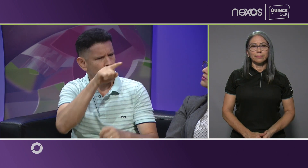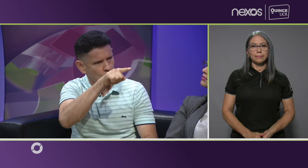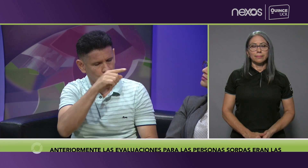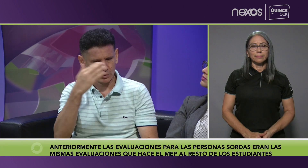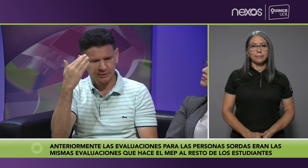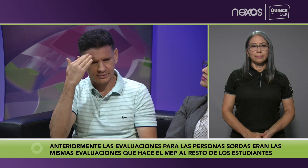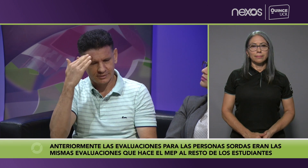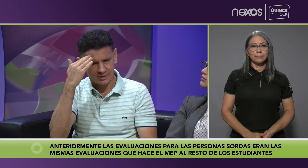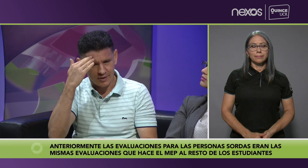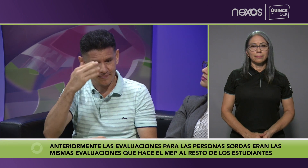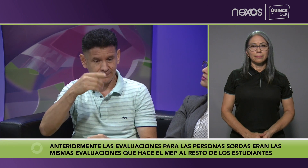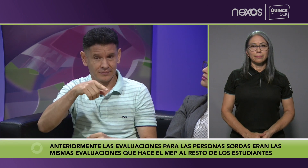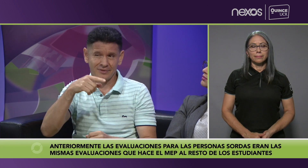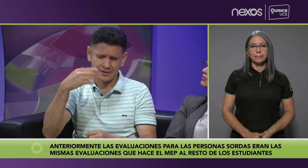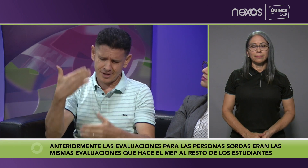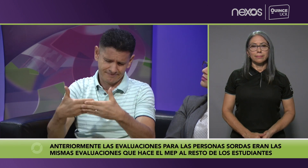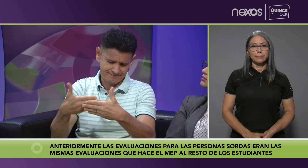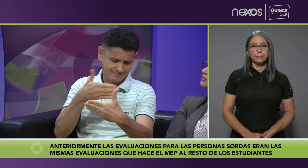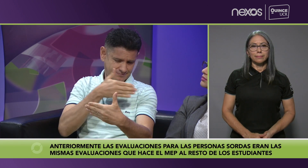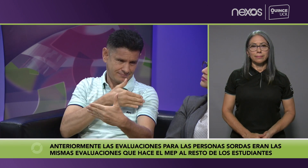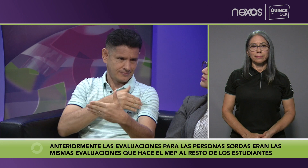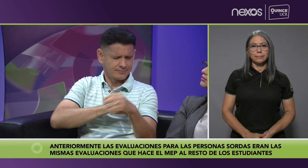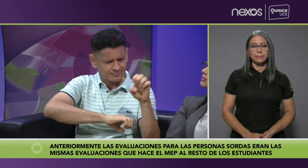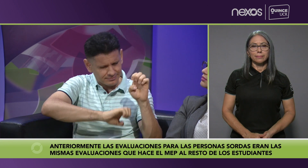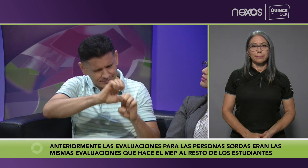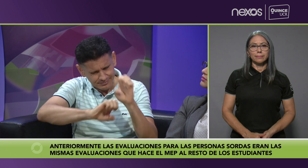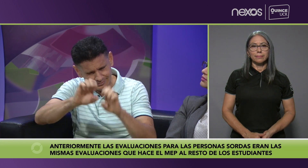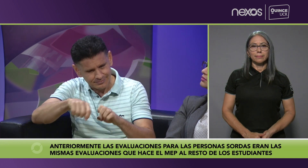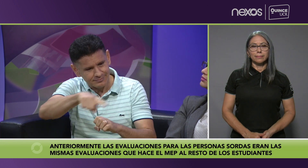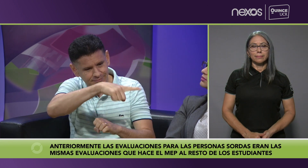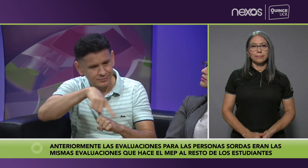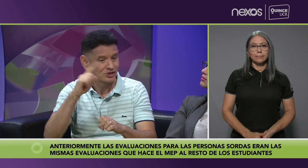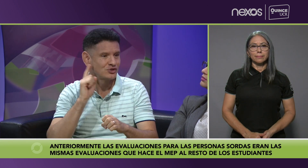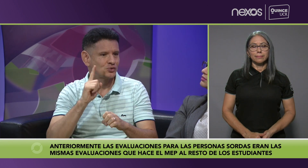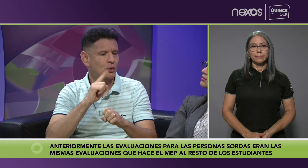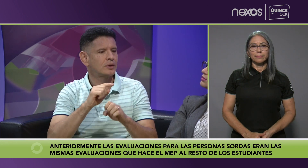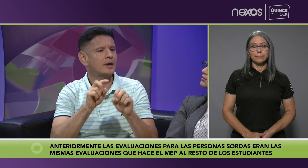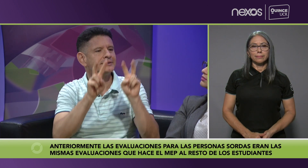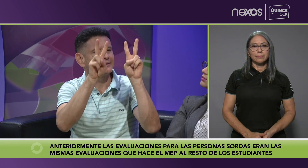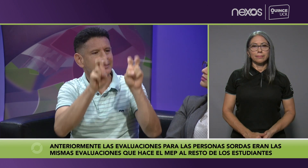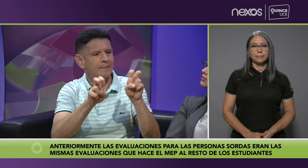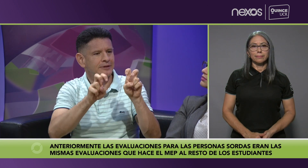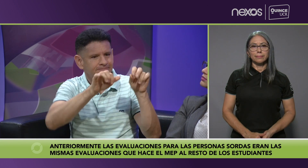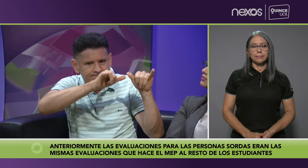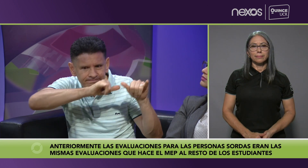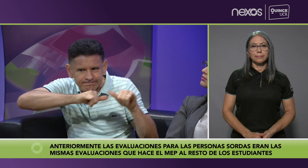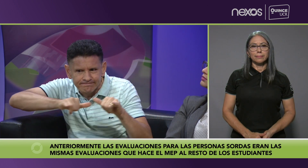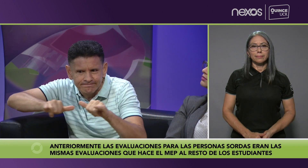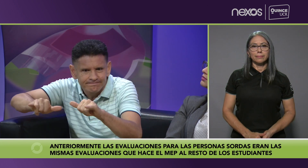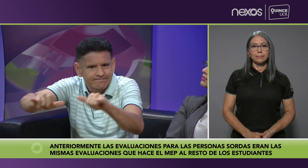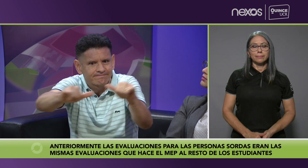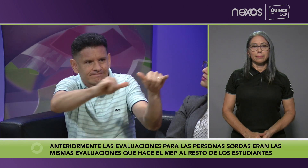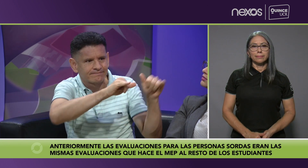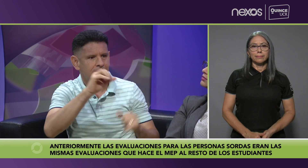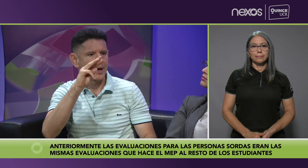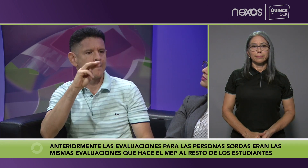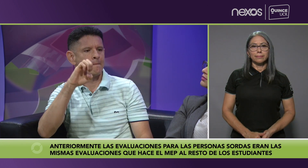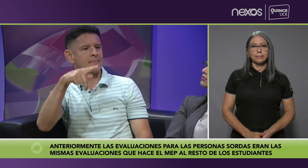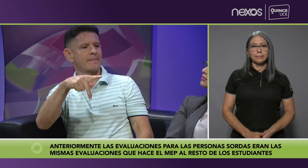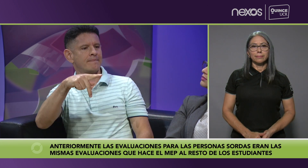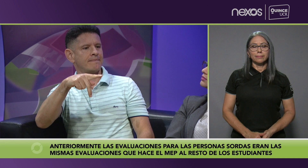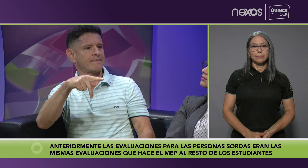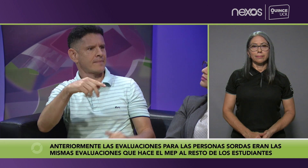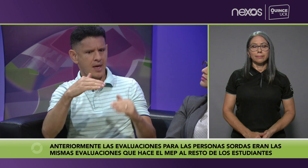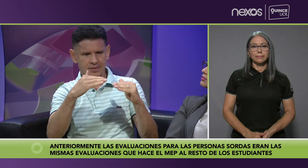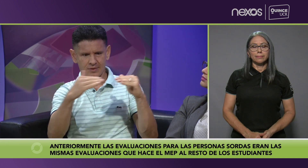evaluativo. Anteriormente, las evaluaciones de las personas sordas eran exámenes exactamente iguales a todos los que hace el